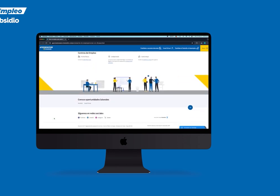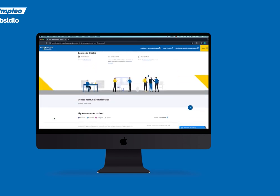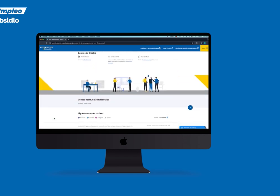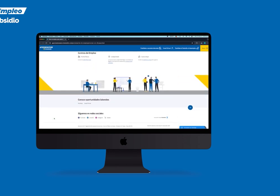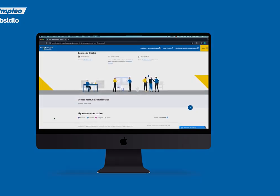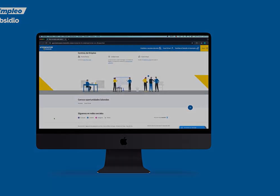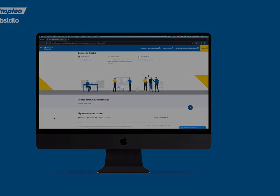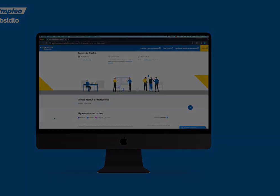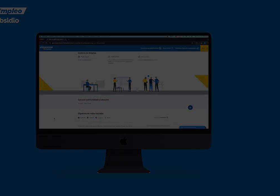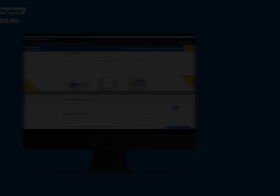¡Gracias! ¡Gracias!